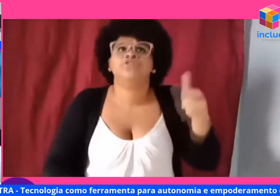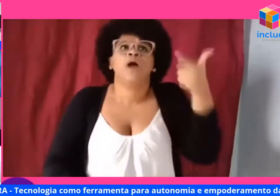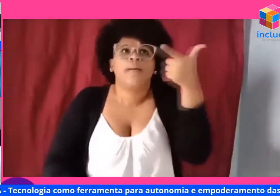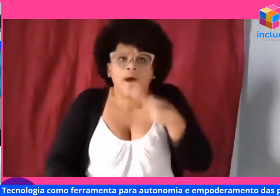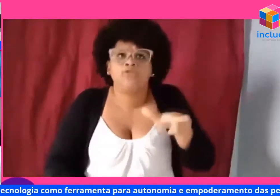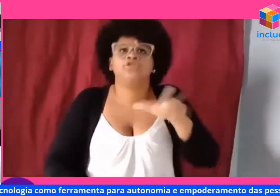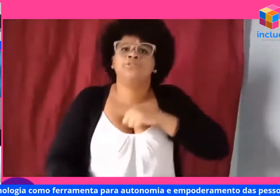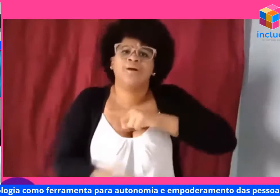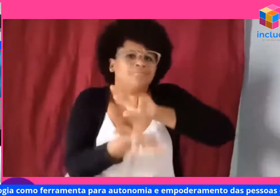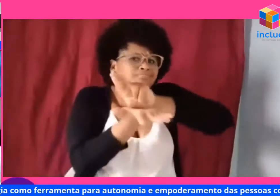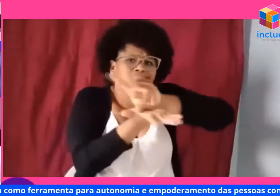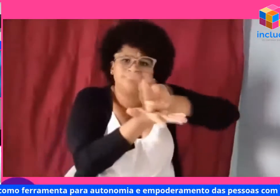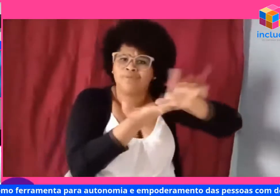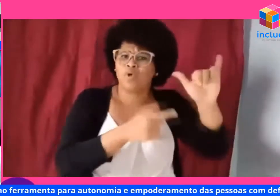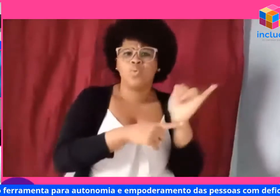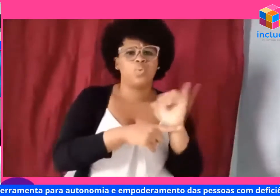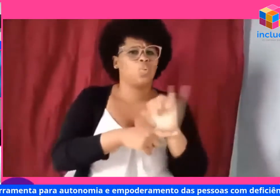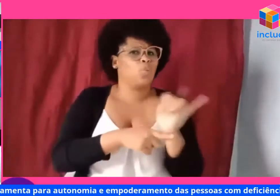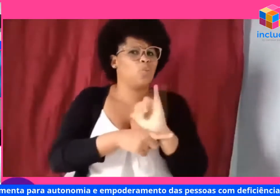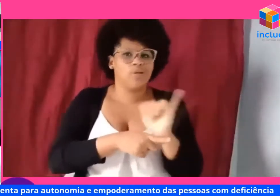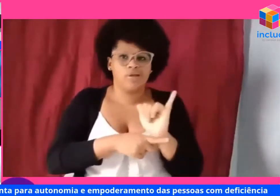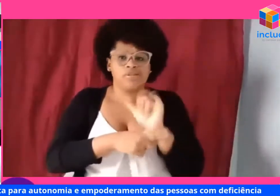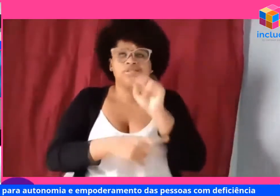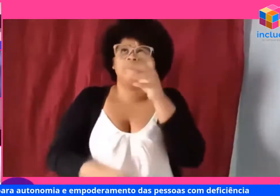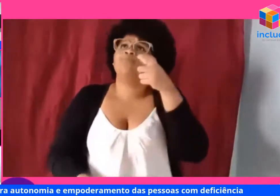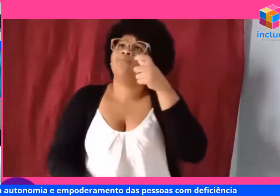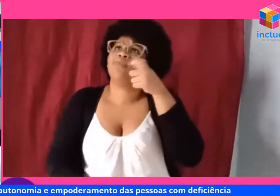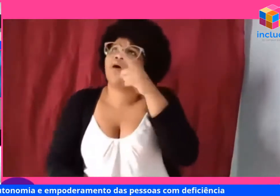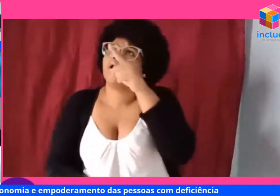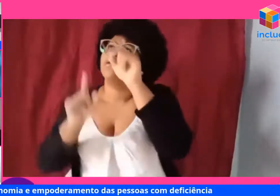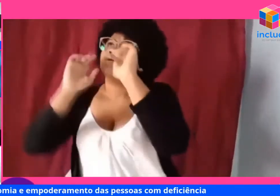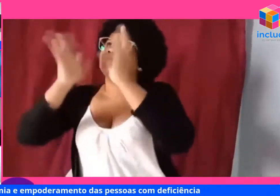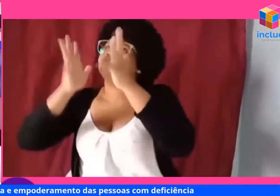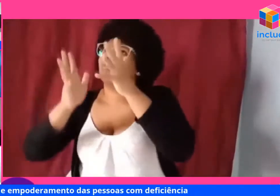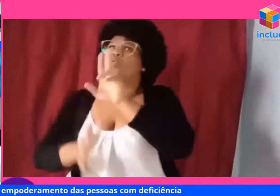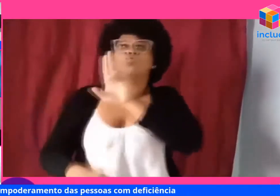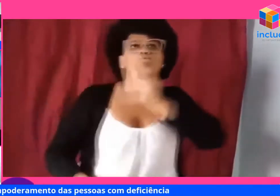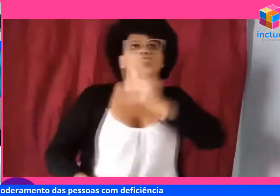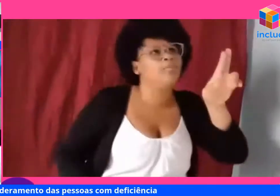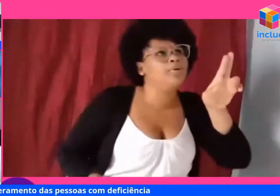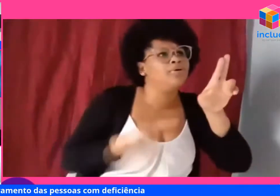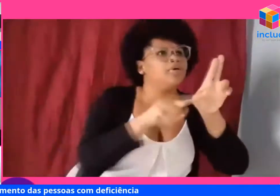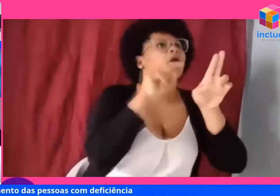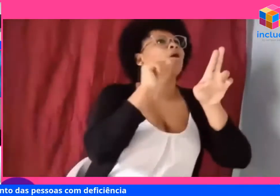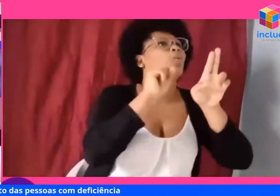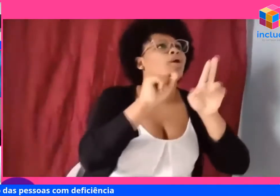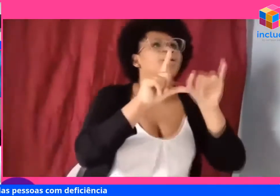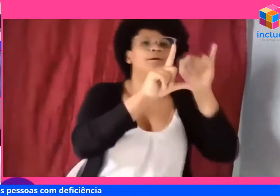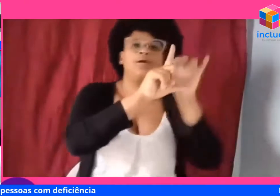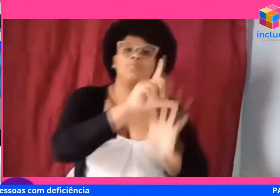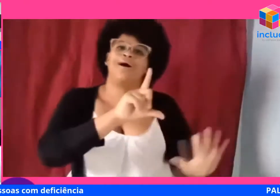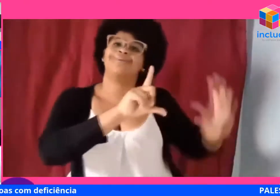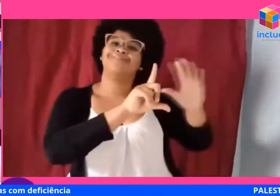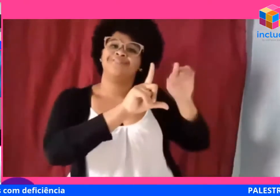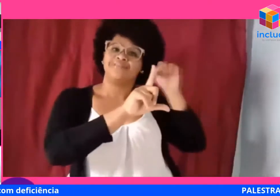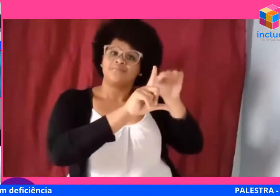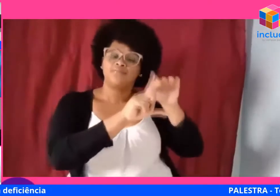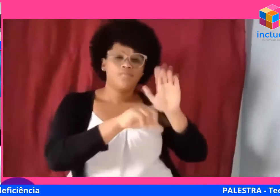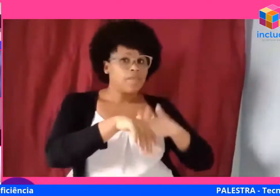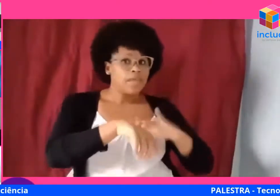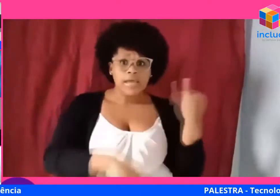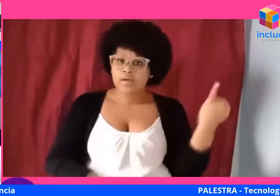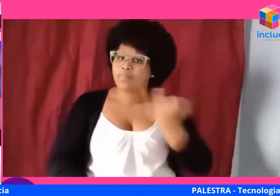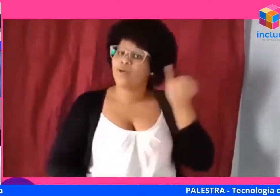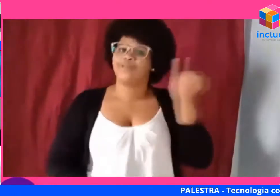Basta ver e vai repetindo os vídeos ali no YouTube, vai observando a minha sinalização e a